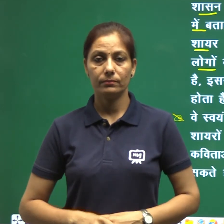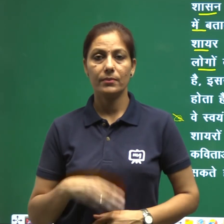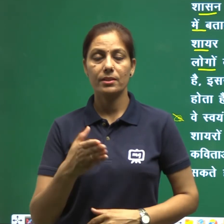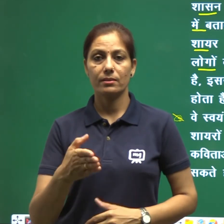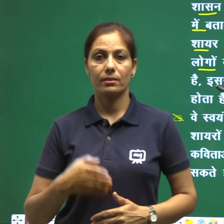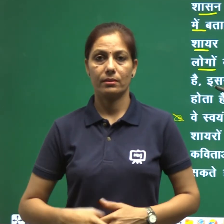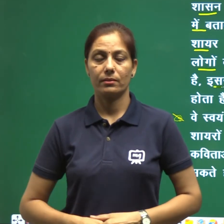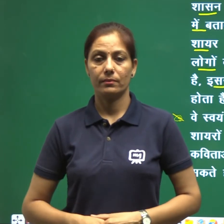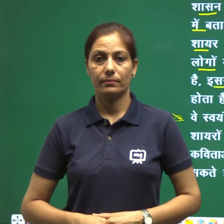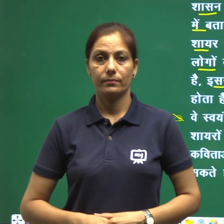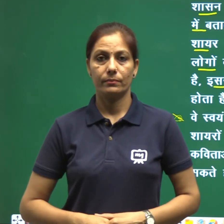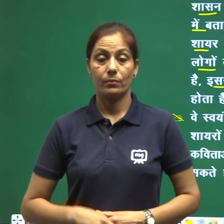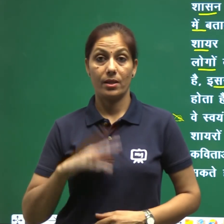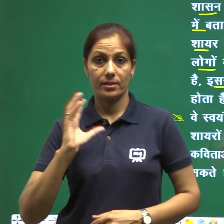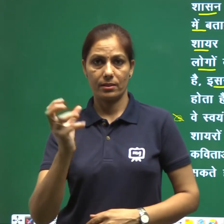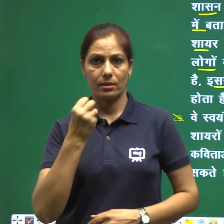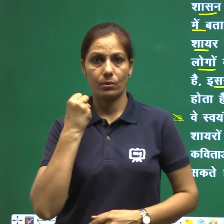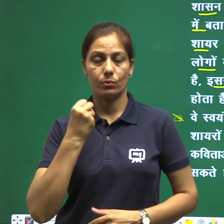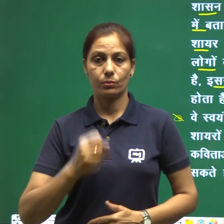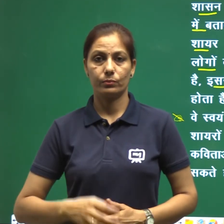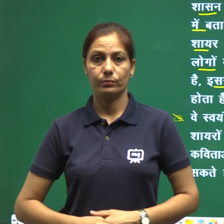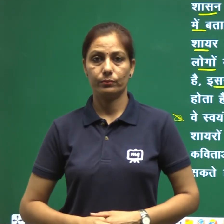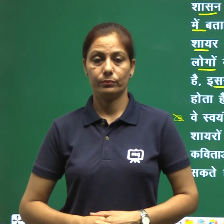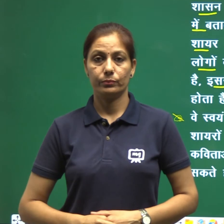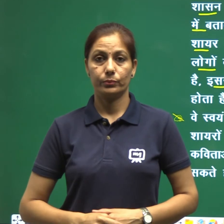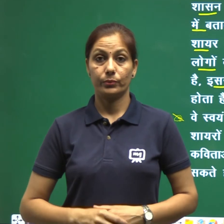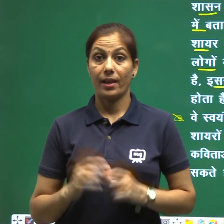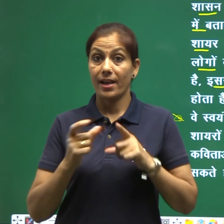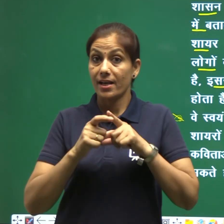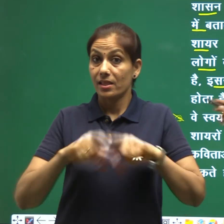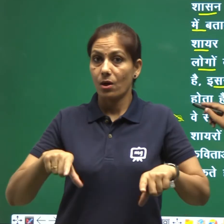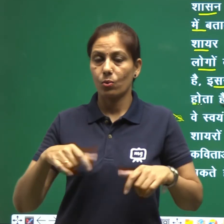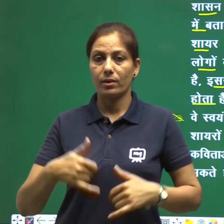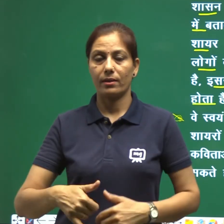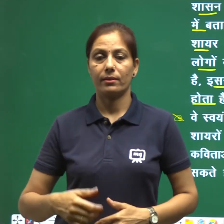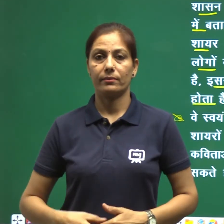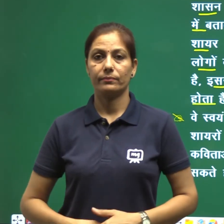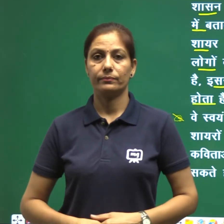इससे सत्ता को खतरा होता है।